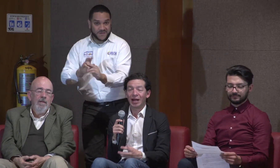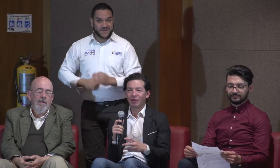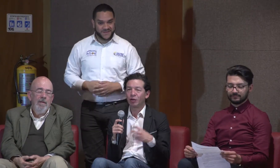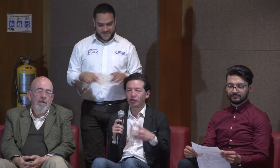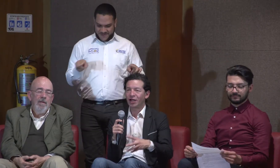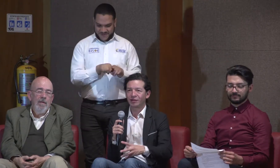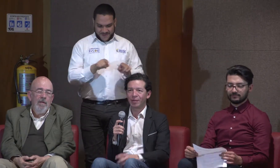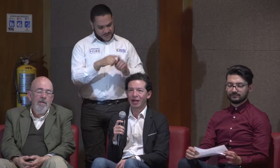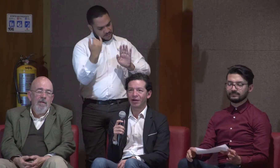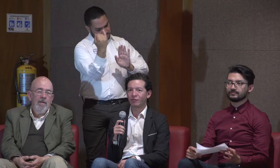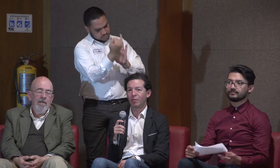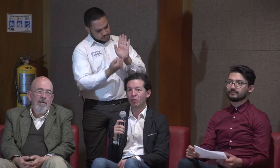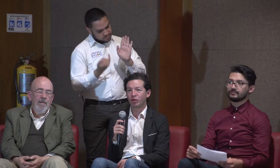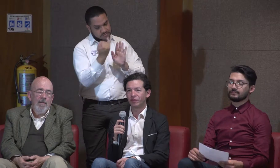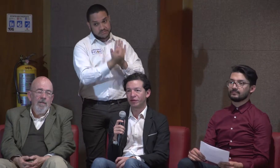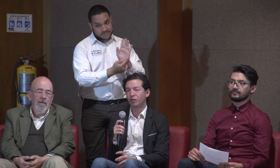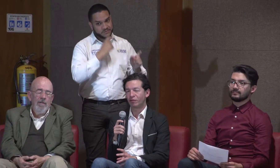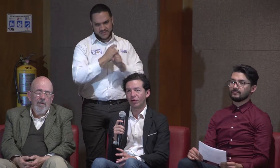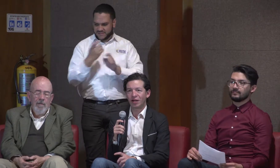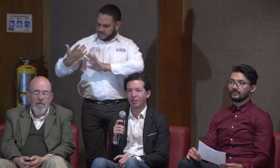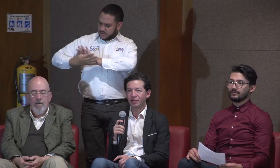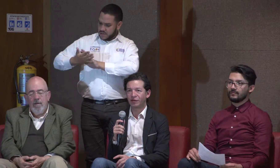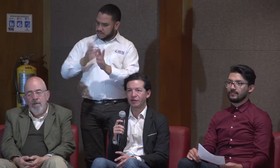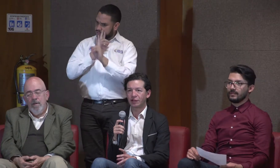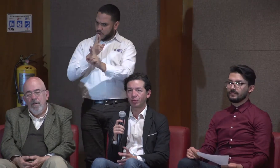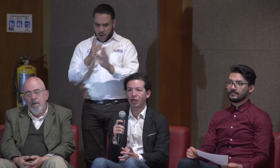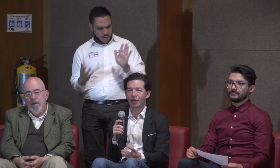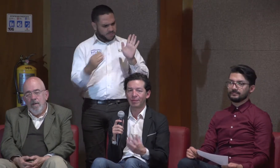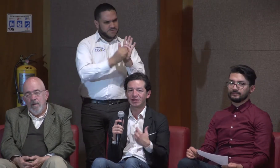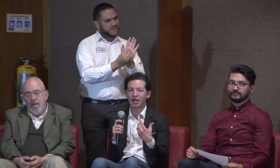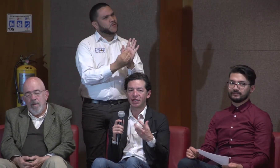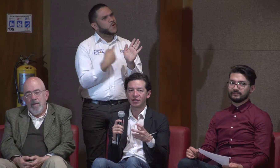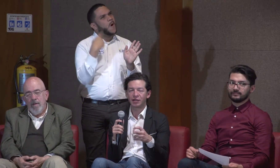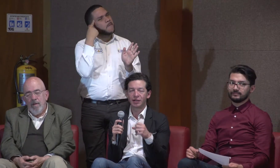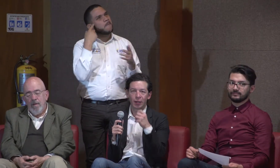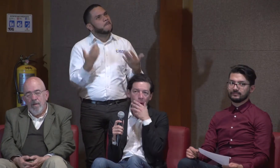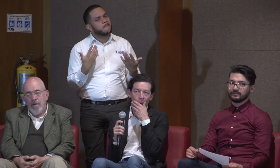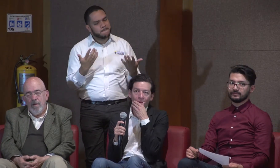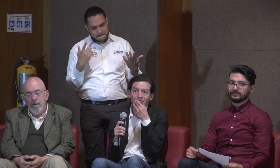esa palabra. Ilustrar esa palabra fue muy difícil, fue una de las más difíciles porque había que pensar